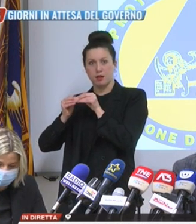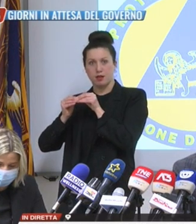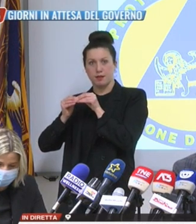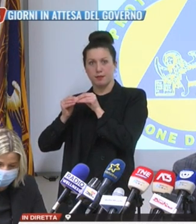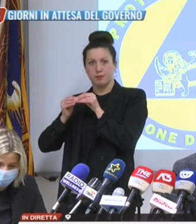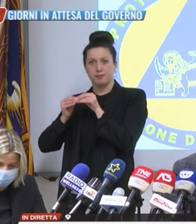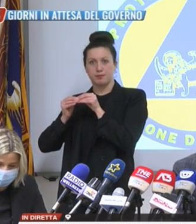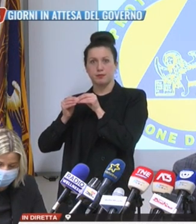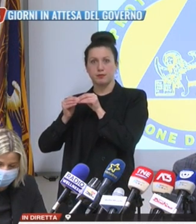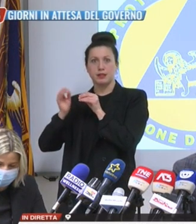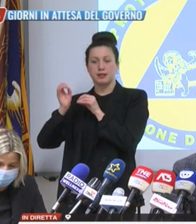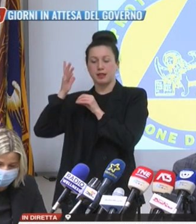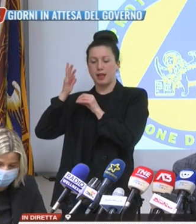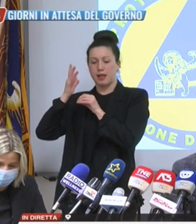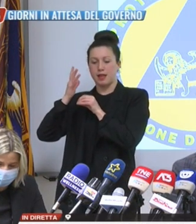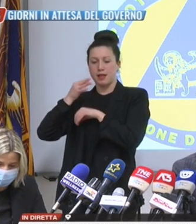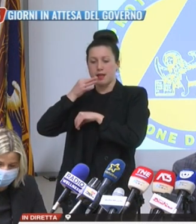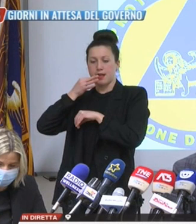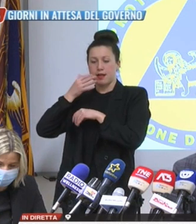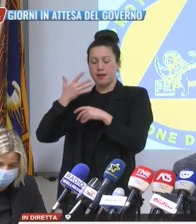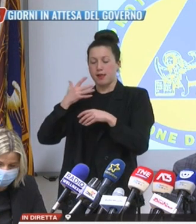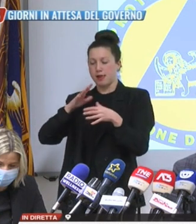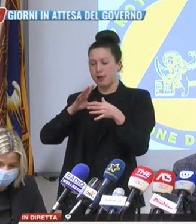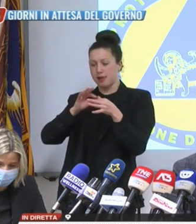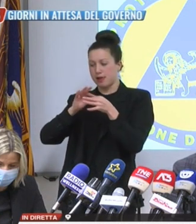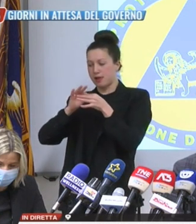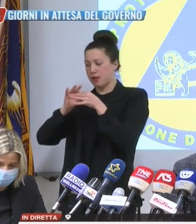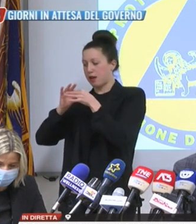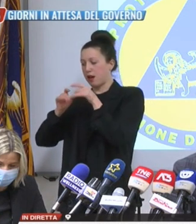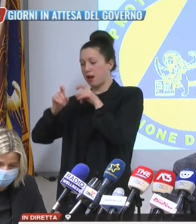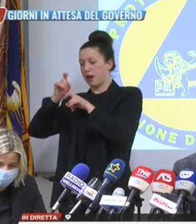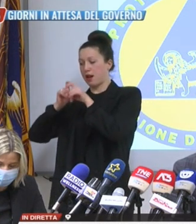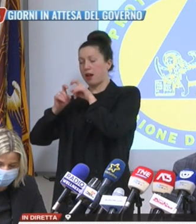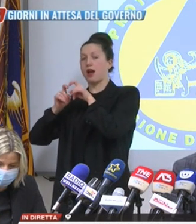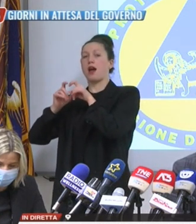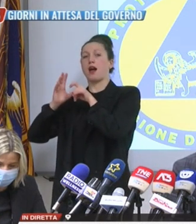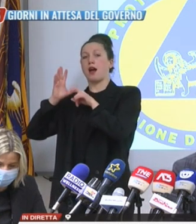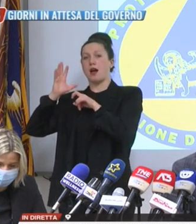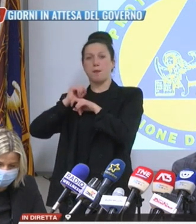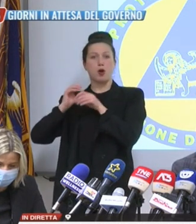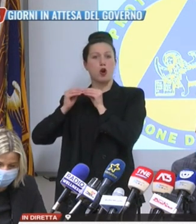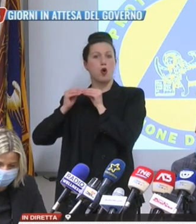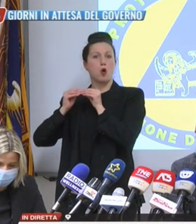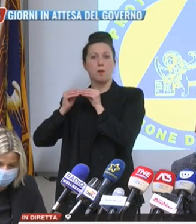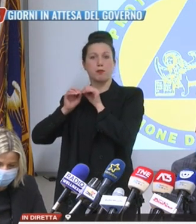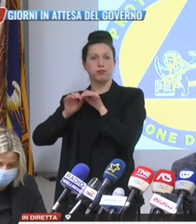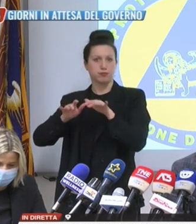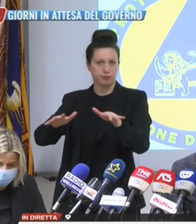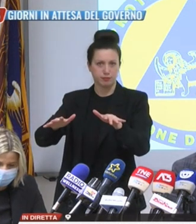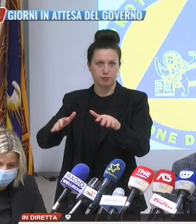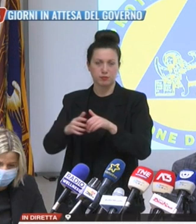sia accaduto, ma è fondamentale anche per noi e per la chiarezza. Non c'è una ricerca dell'untore, ma si fa così.